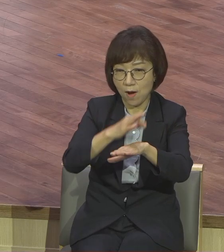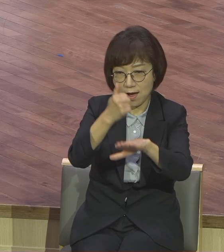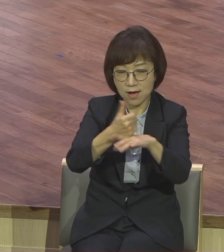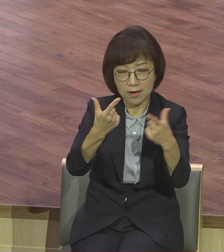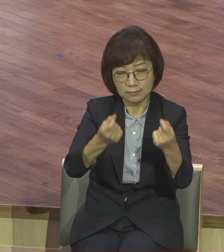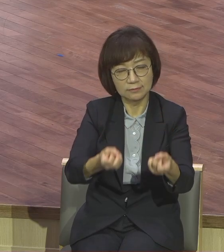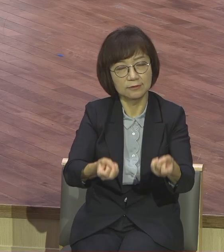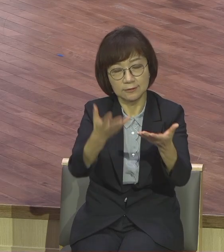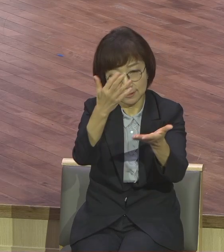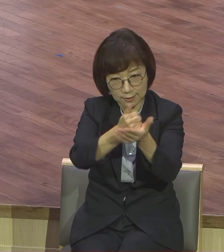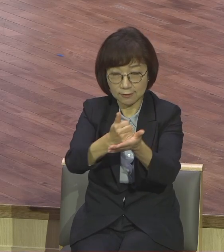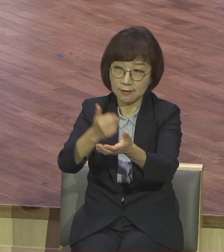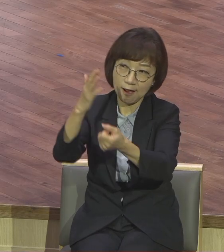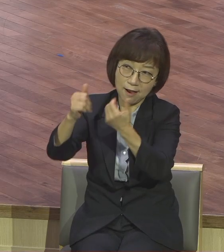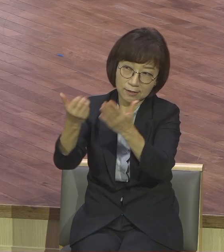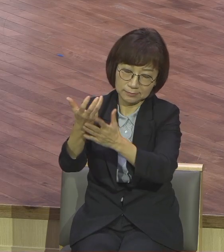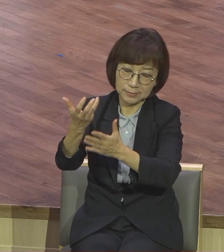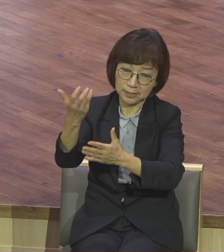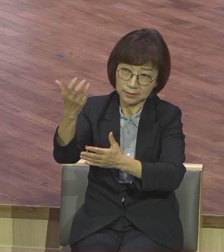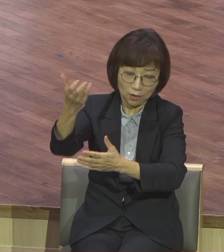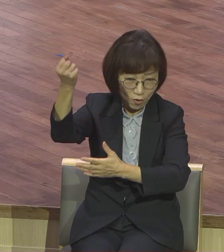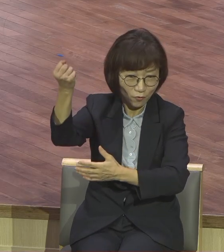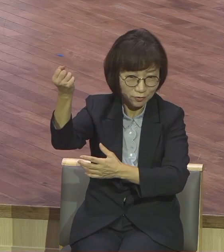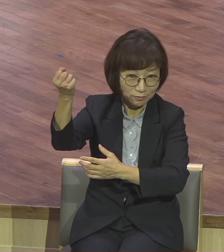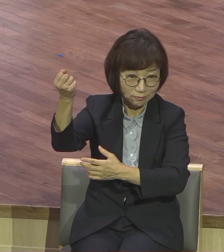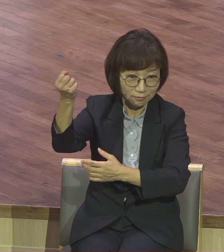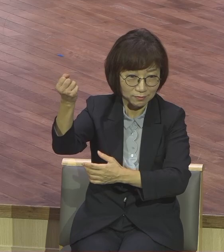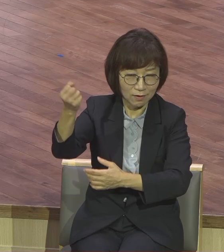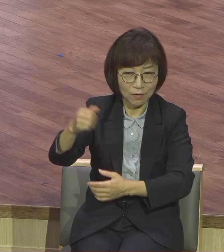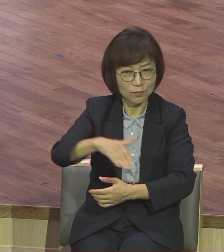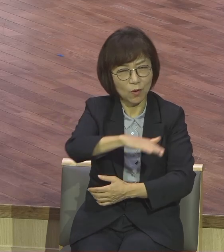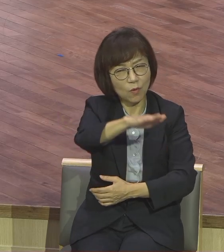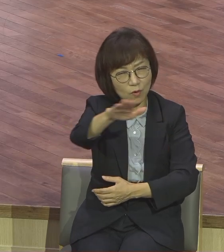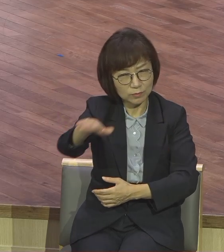최고의 용어들만 다 있잖아요. 여러분 그런 분들이요.